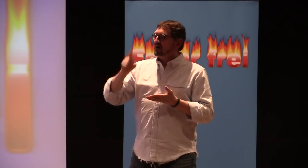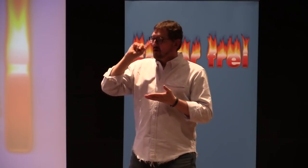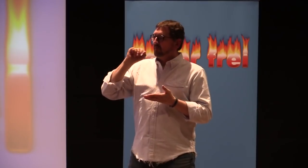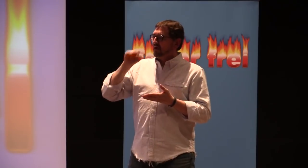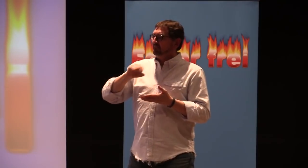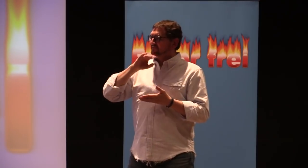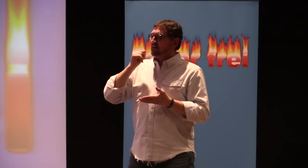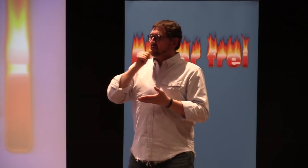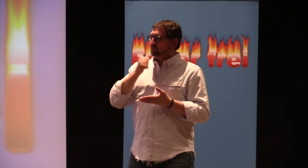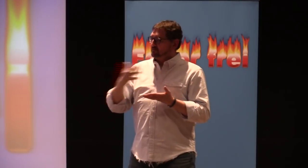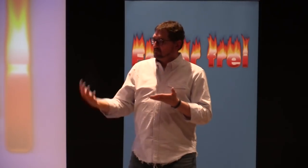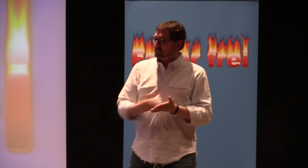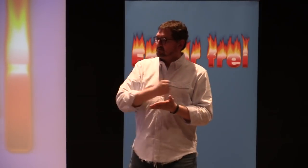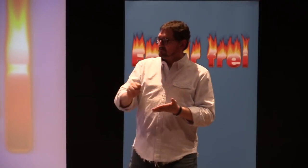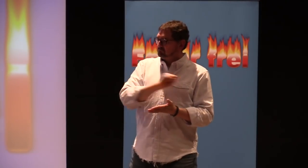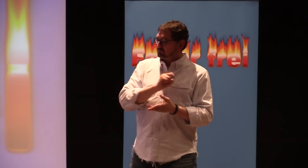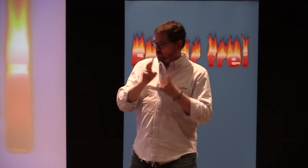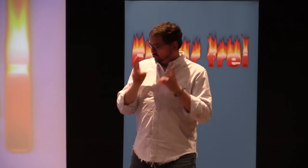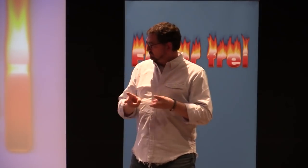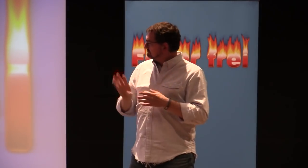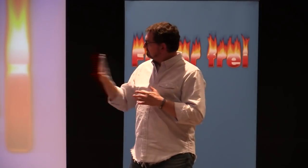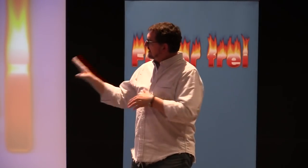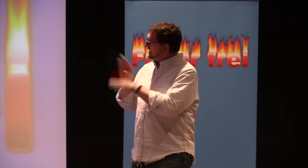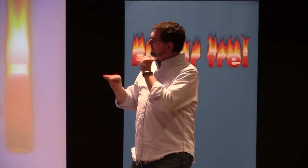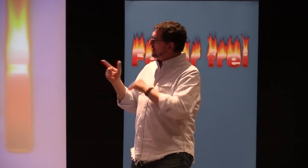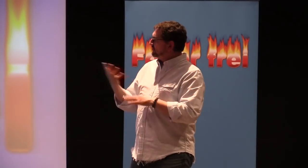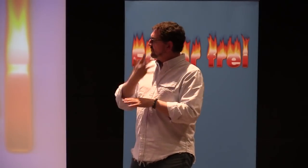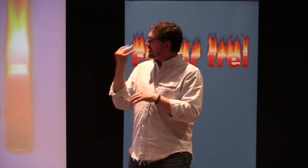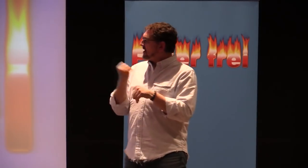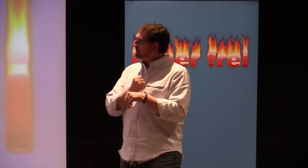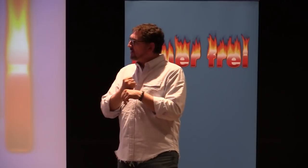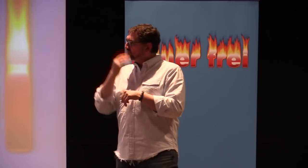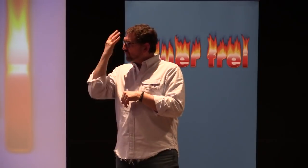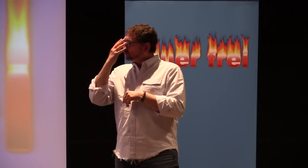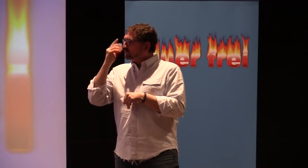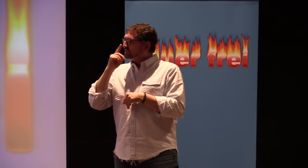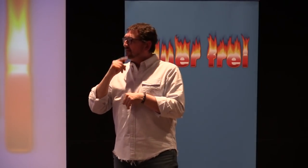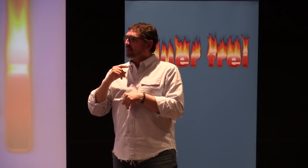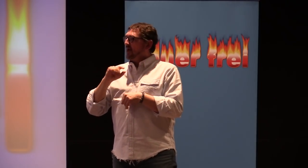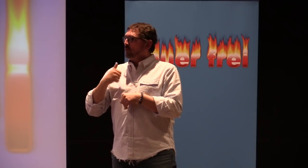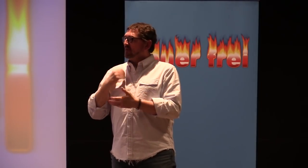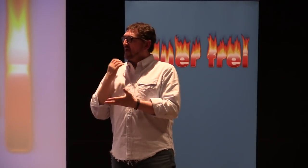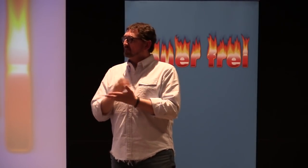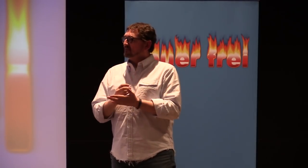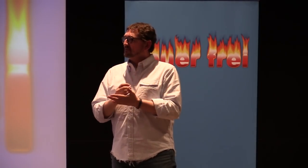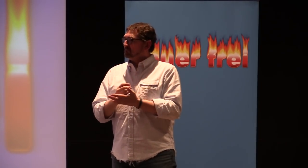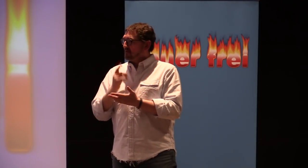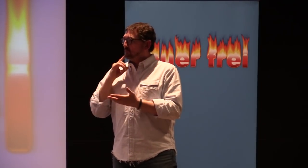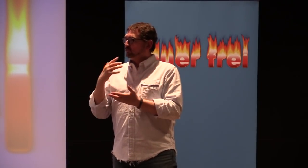Was denkst du, wenn das Ehrenamt finanziell entlohnt werden würde. Glaubst du, es gäbe mehr Jugendliche,